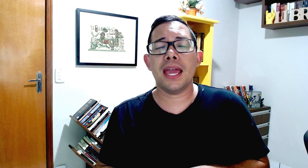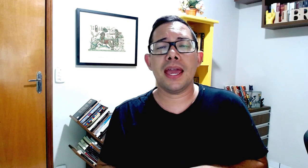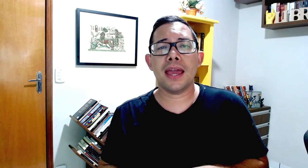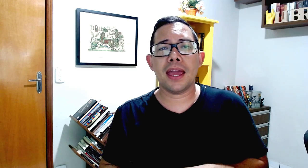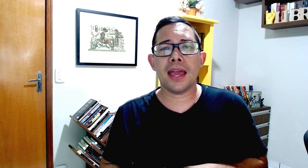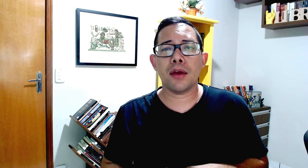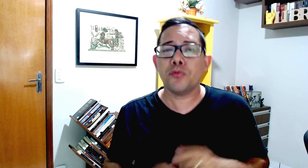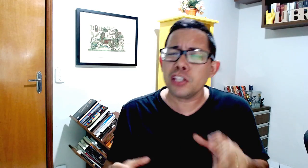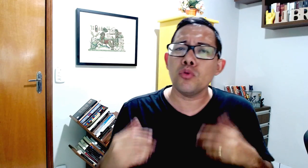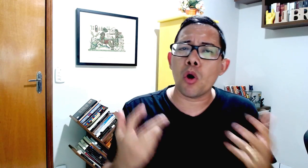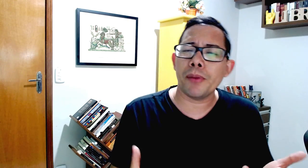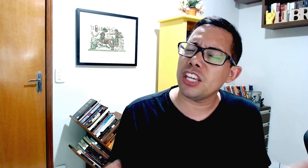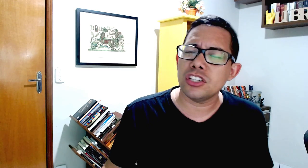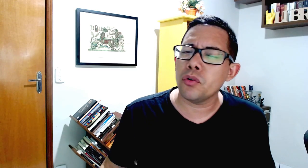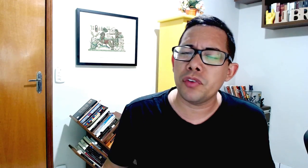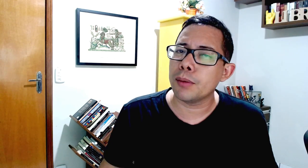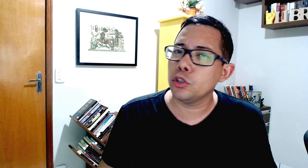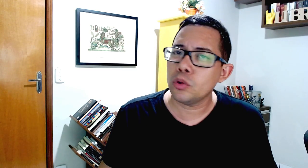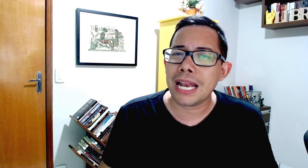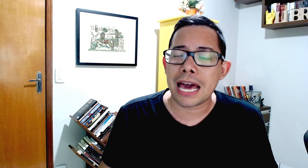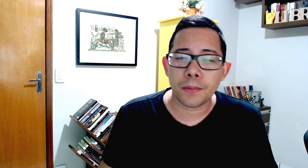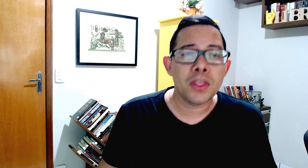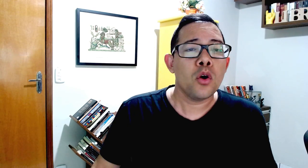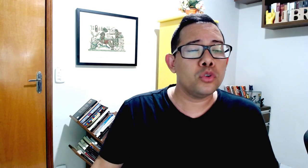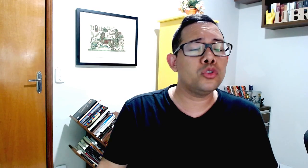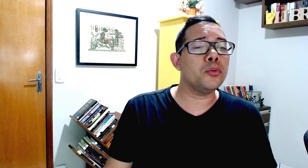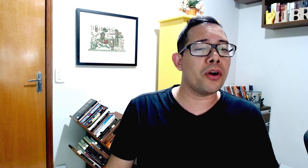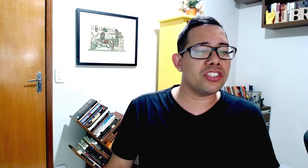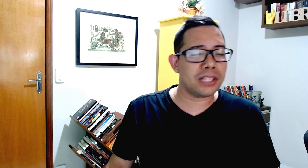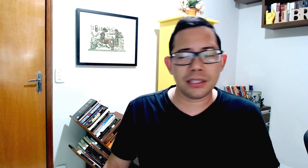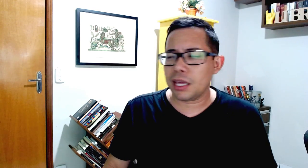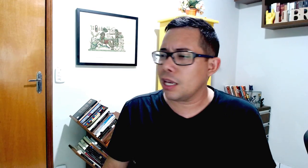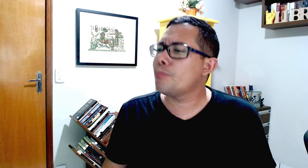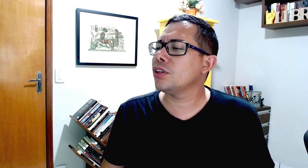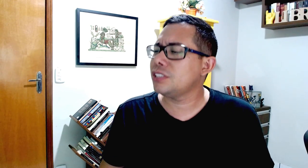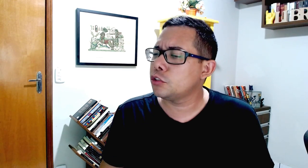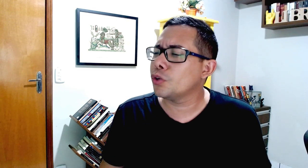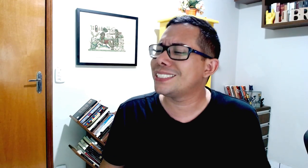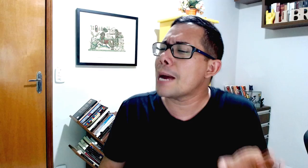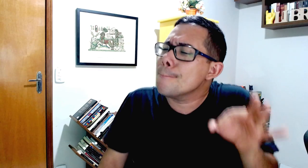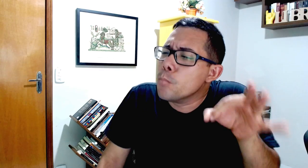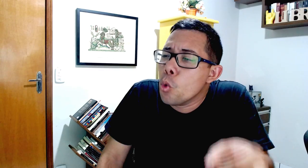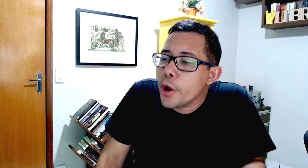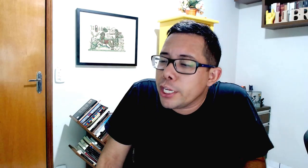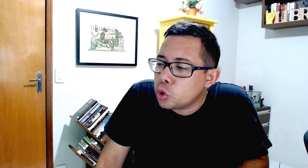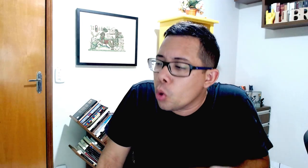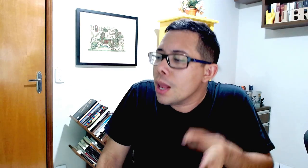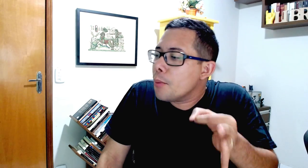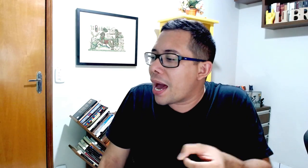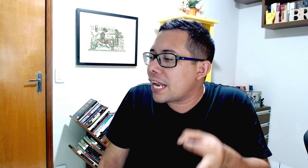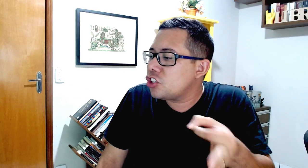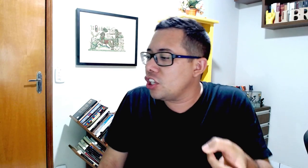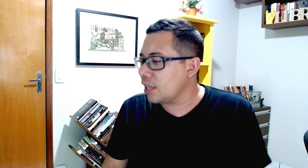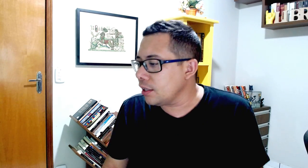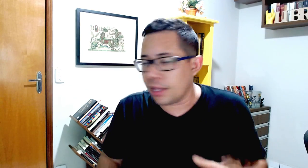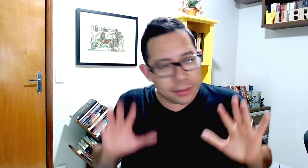é visualmente não fica muito claro o surdo pode entender ele pode se esforçar muito para te entender